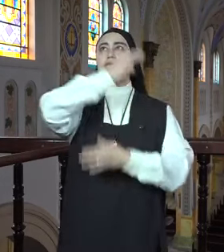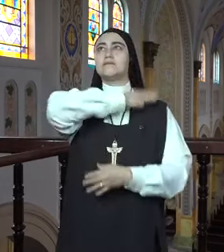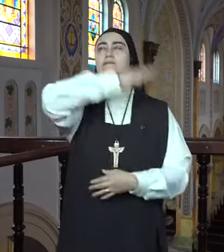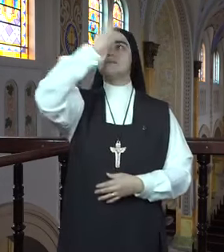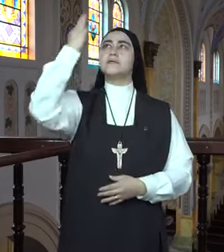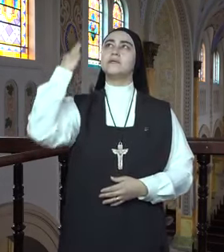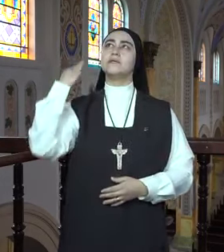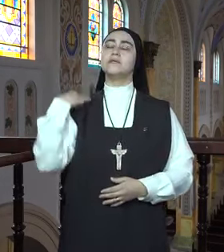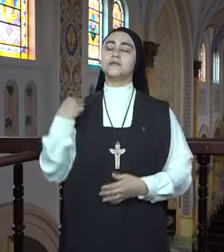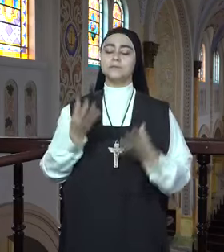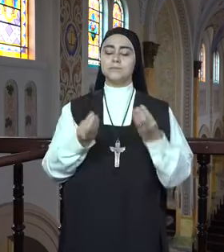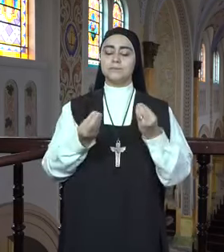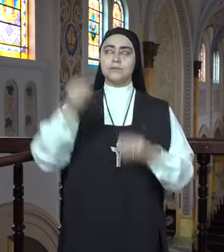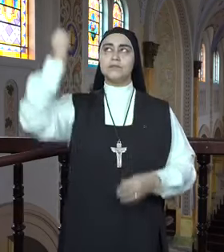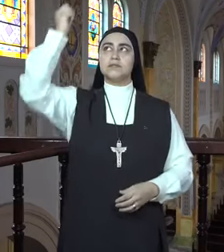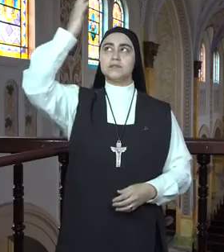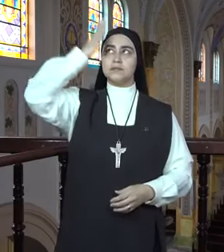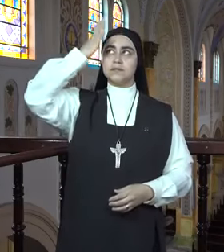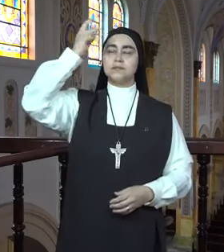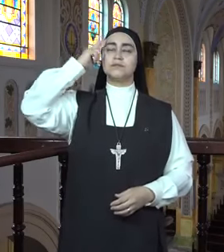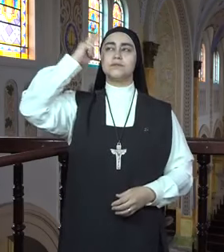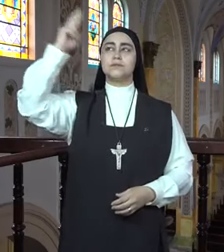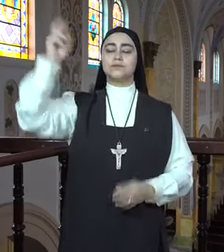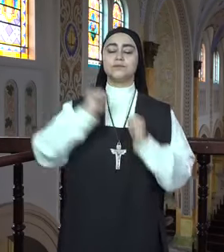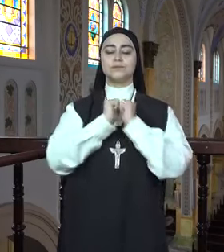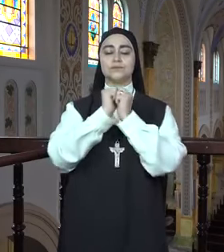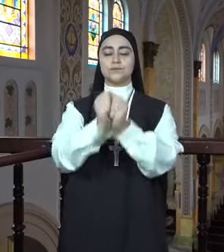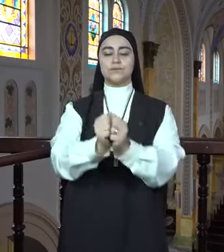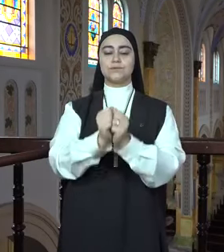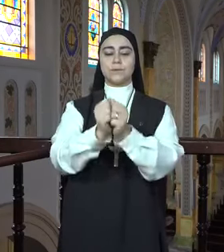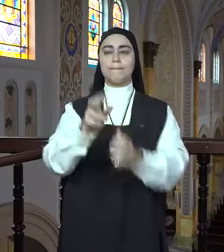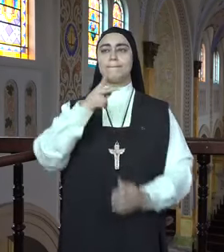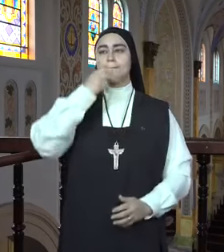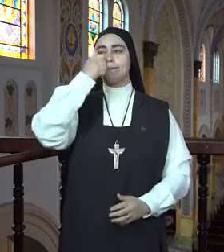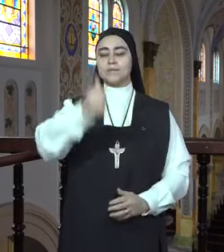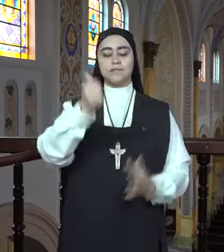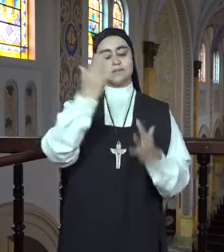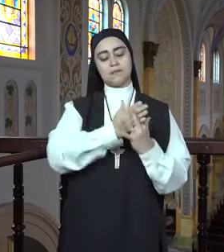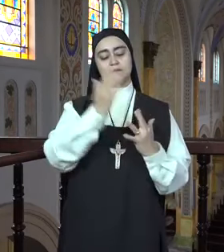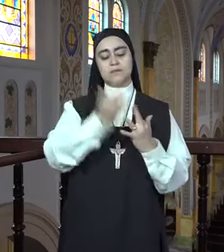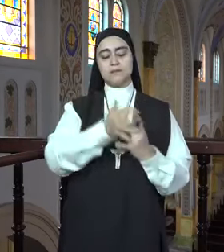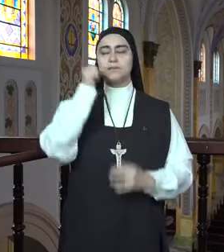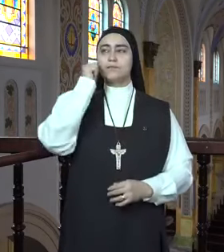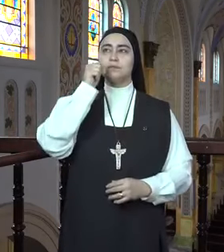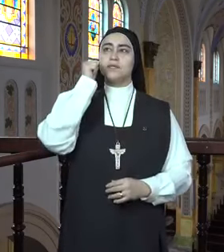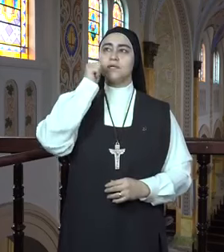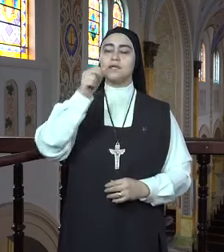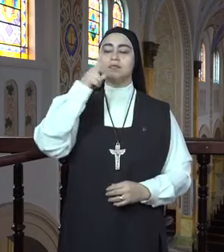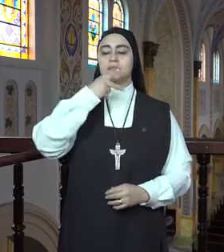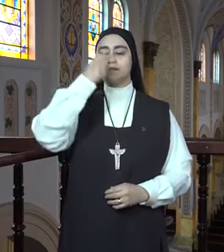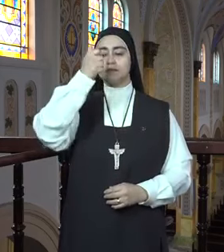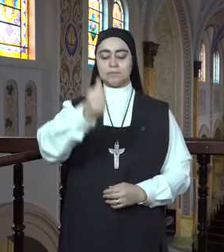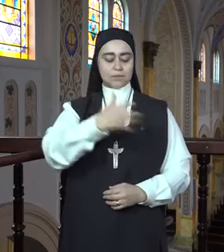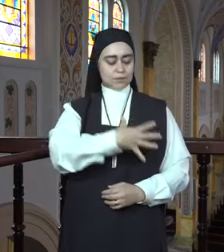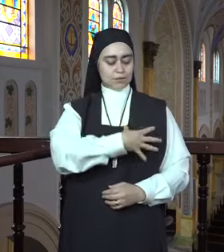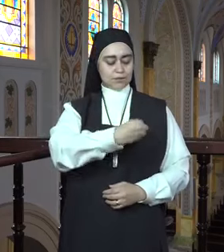Ave Maria, cheia de graça, o Senhor é convosco. Bendita sois vós entre as mulheres, e bendito